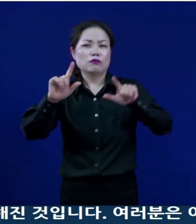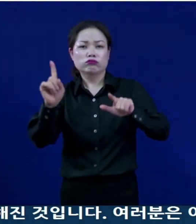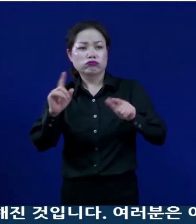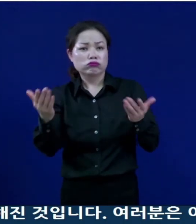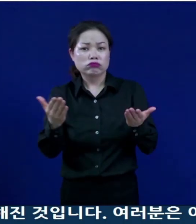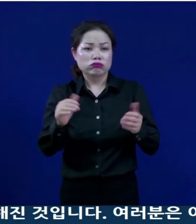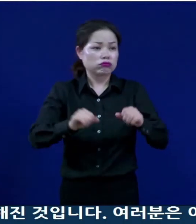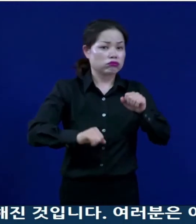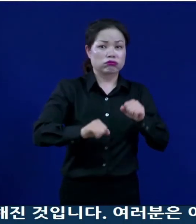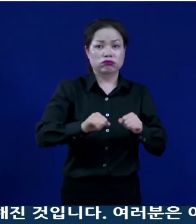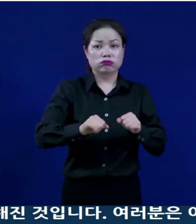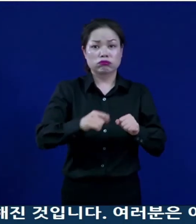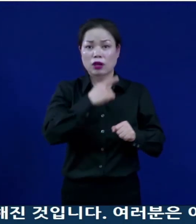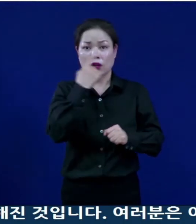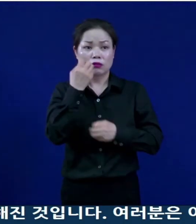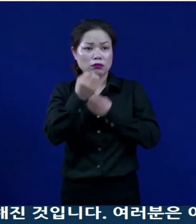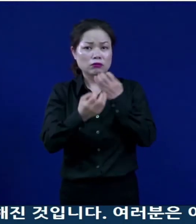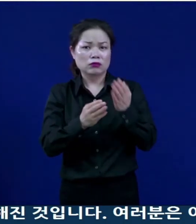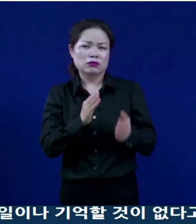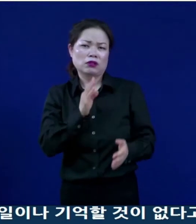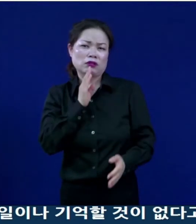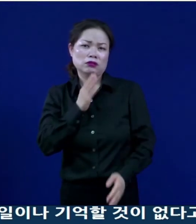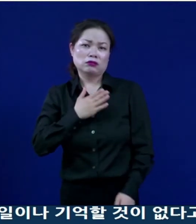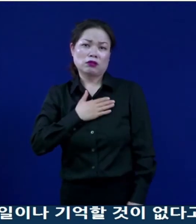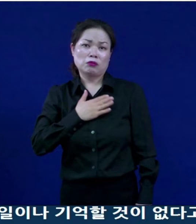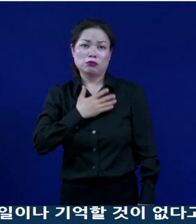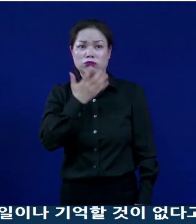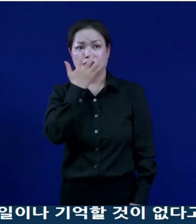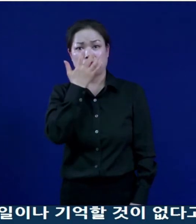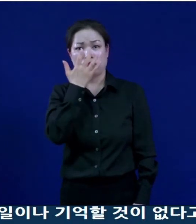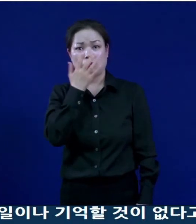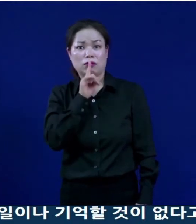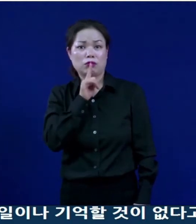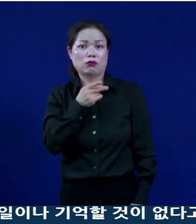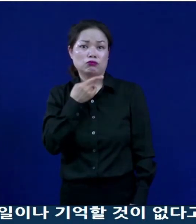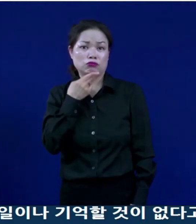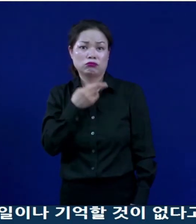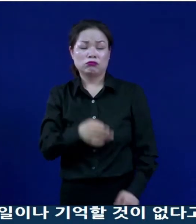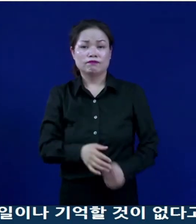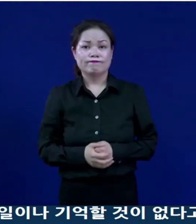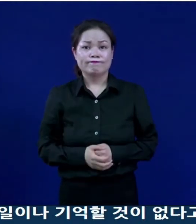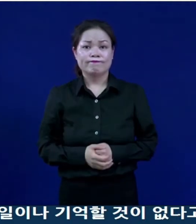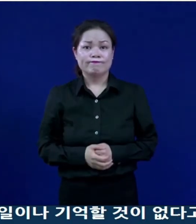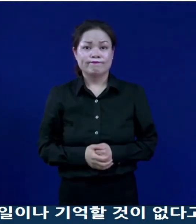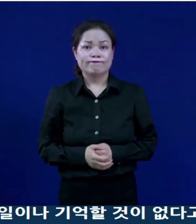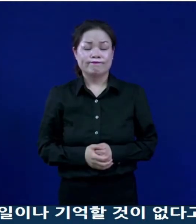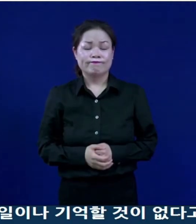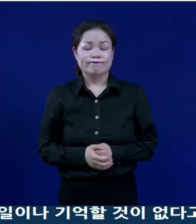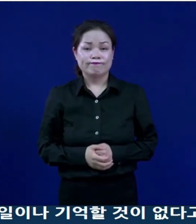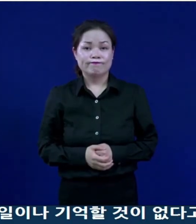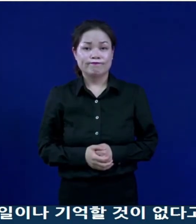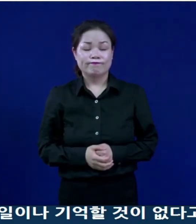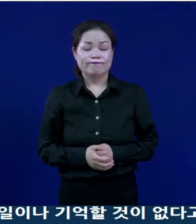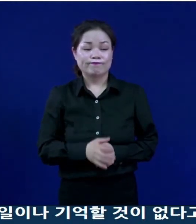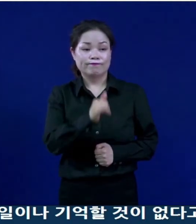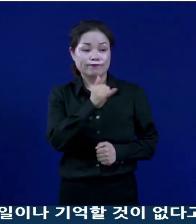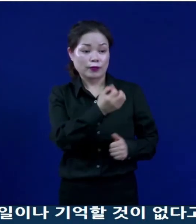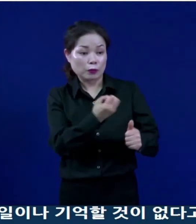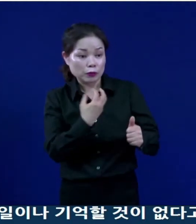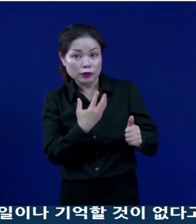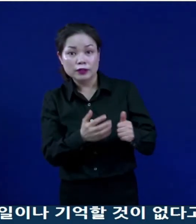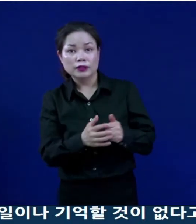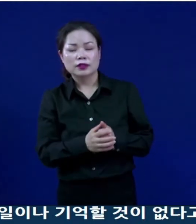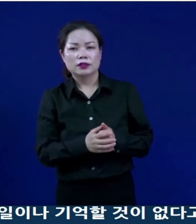일을 어떻게 행하셨는지 간증하라고 하면 사실 저는 별로 할 말이 없습니다. 이렇게 말씀하는 분들이 계십니다. 그런